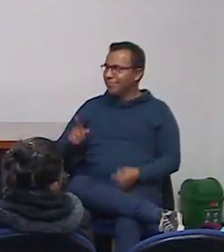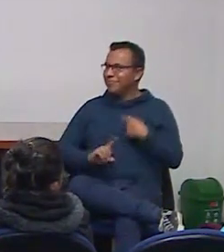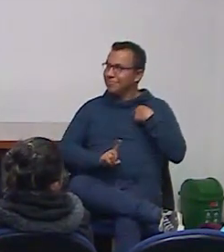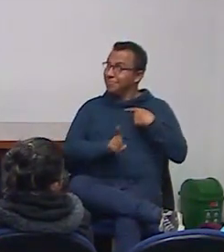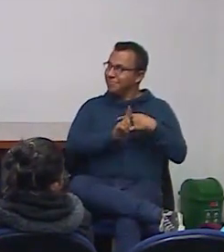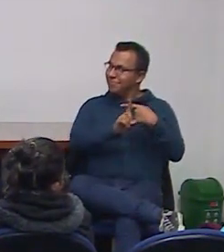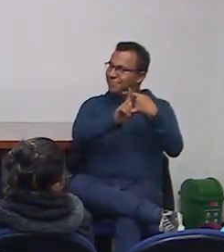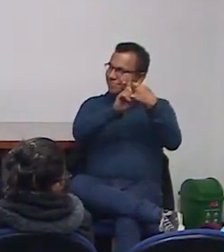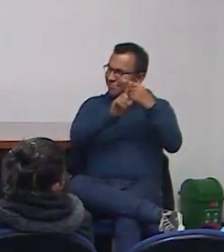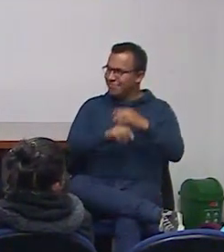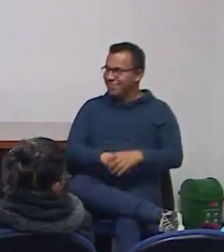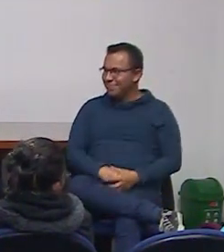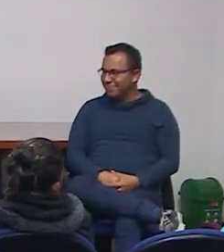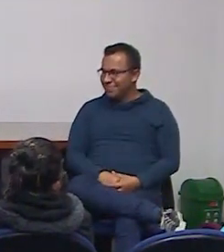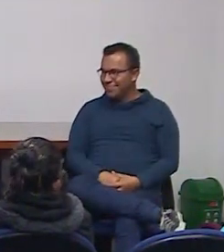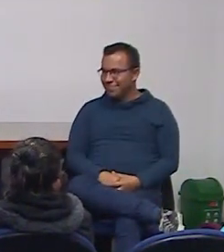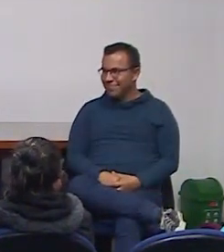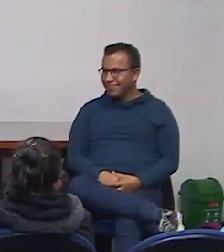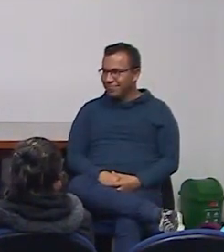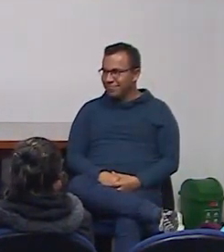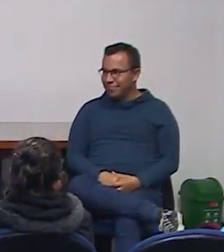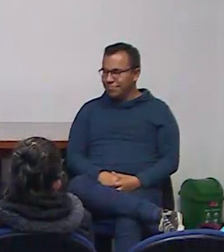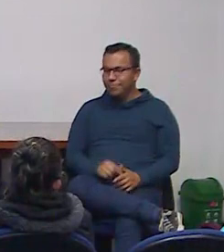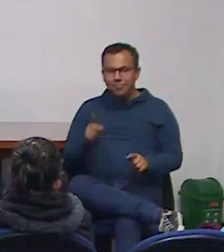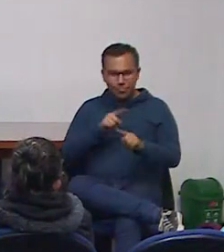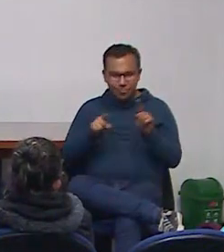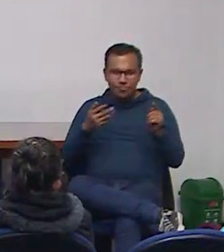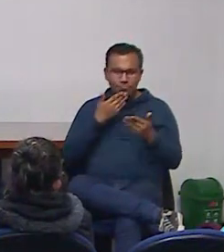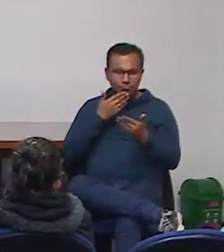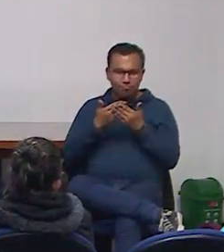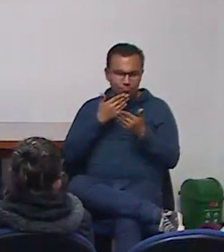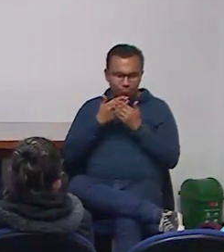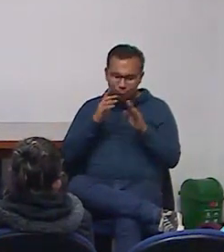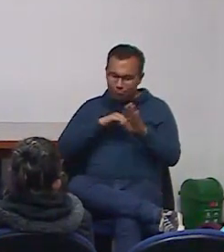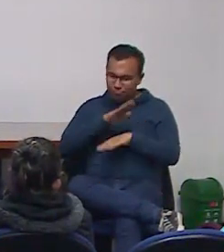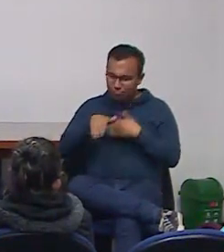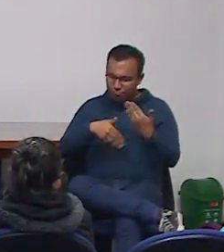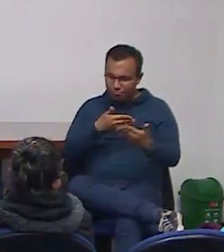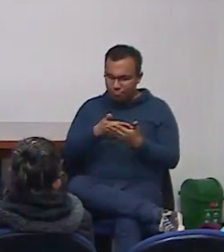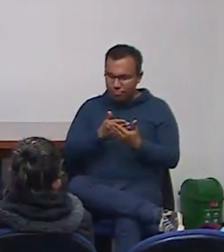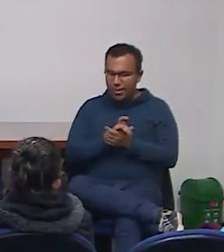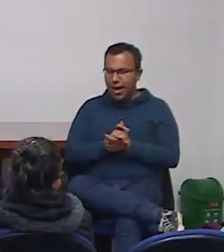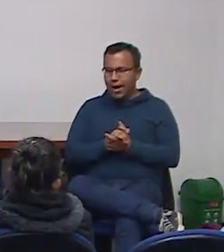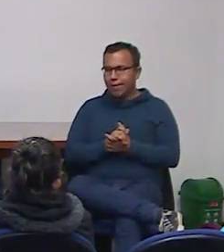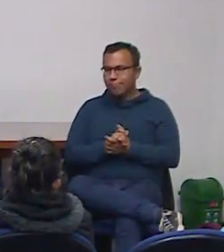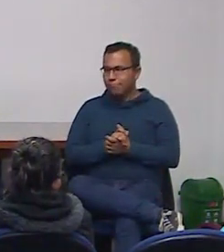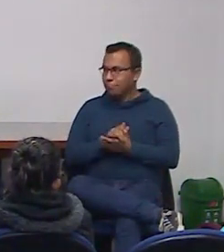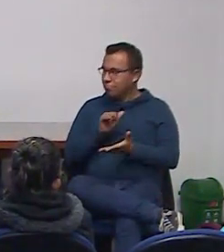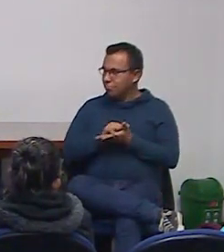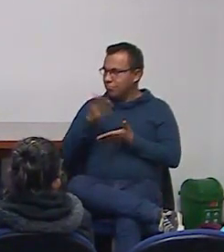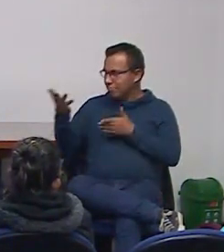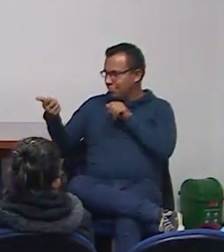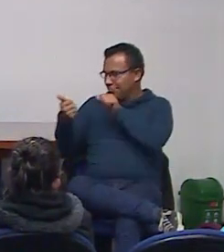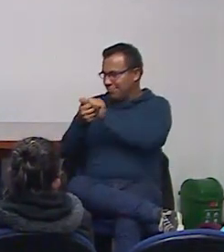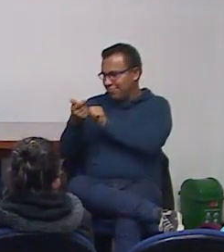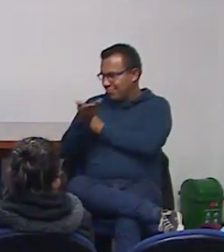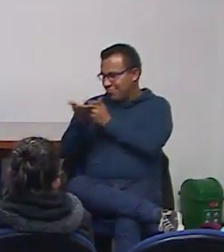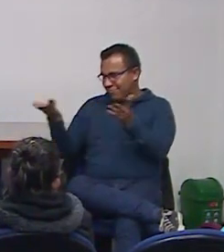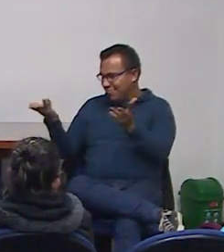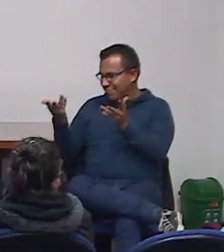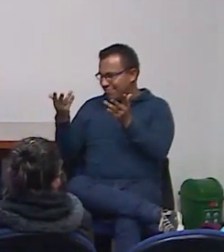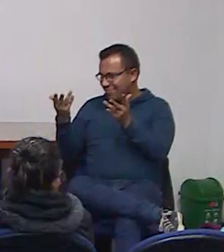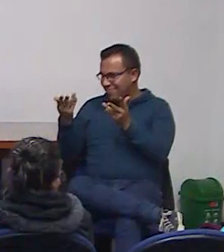positivas entonces eh pero no realmente soy muy agradecido con eso y y y por ejemplo al lado tuyo Juli aprendí un